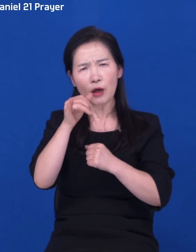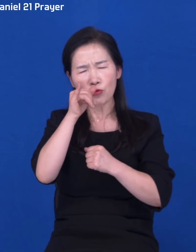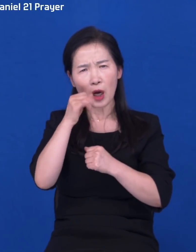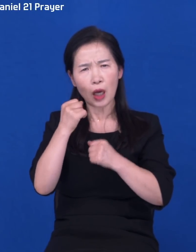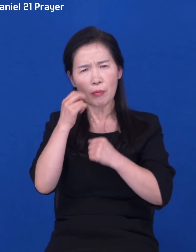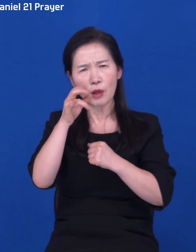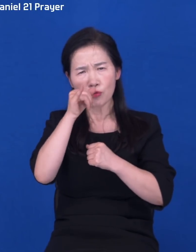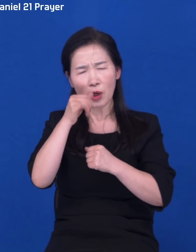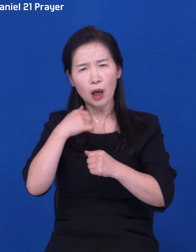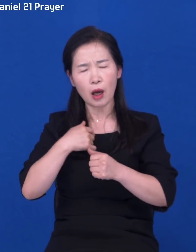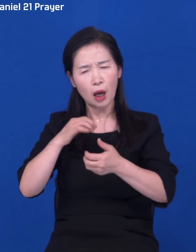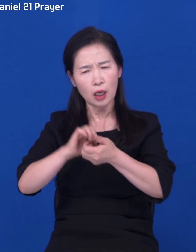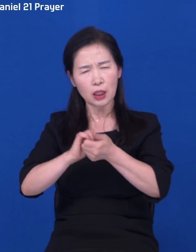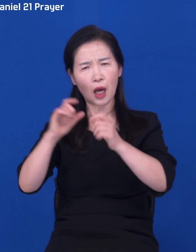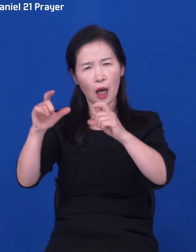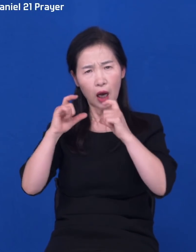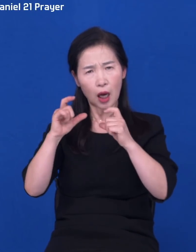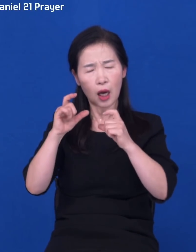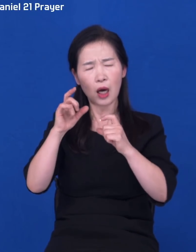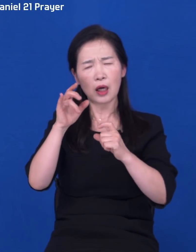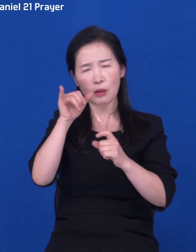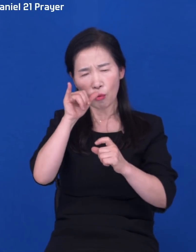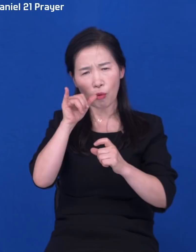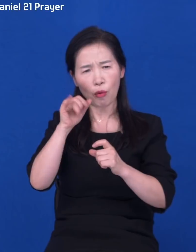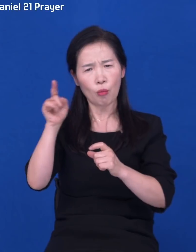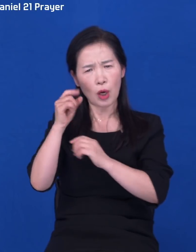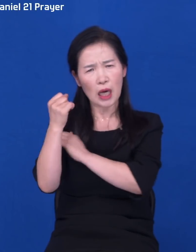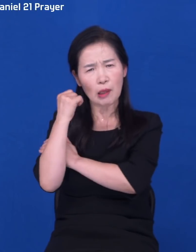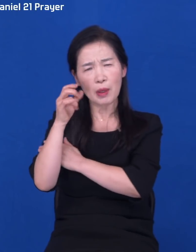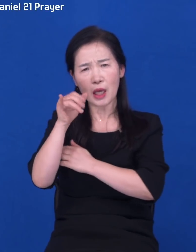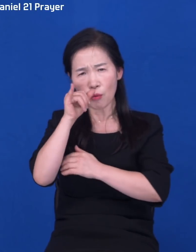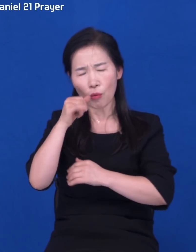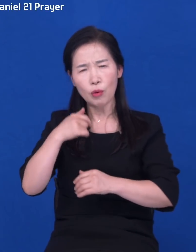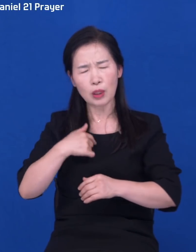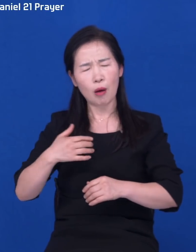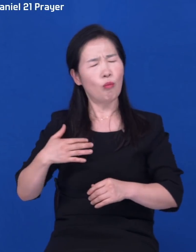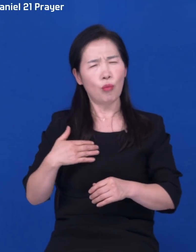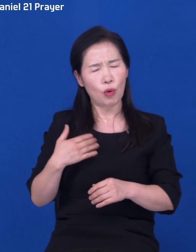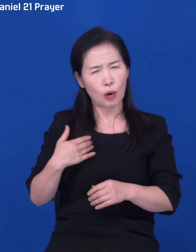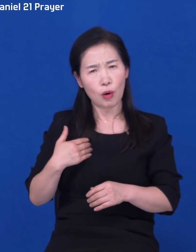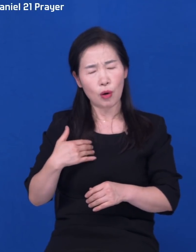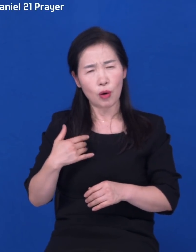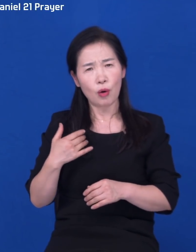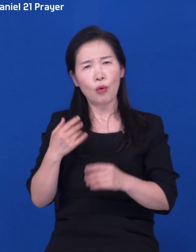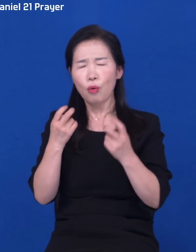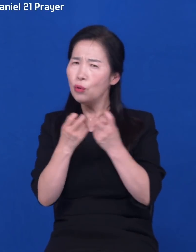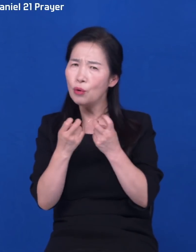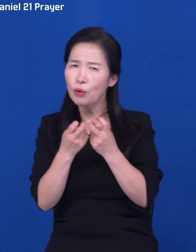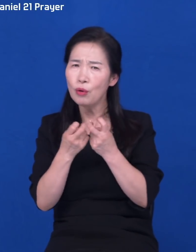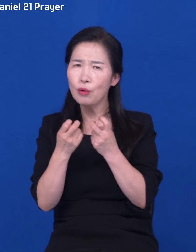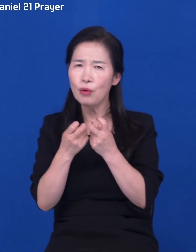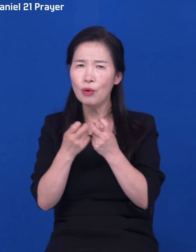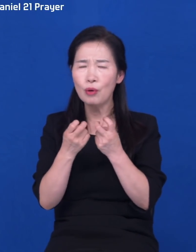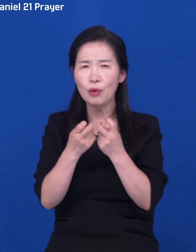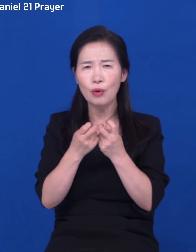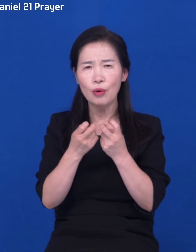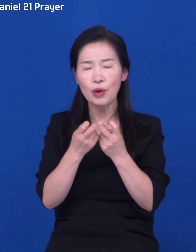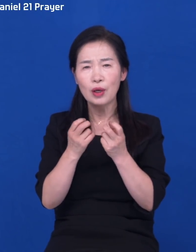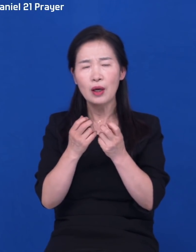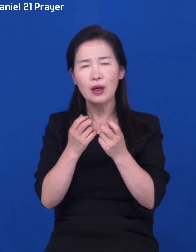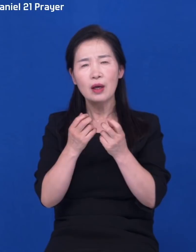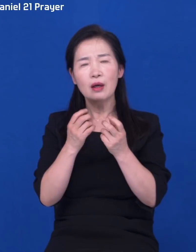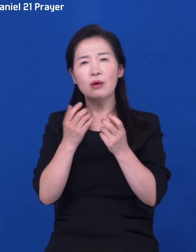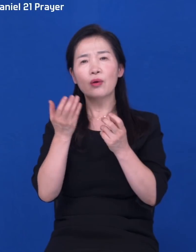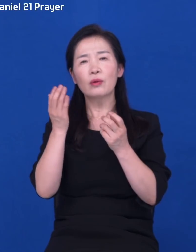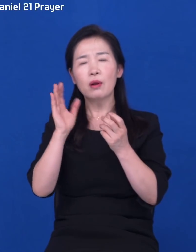시한부를 받았고 뭐가 있는 것 같은데 난 지금 알지 못하고 어떻게 해야 되지? 하다가 순간 저도 모르게